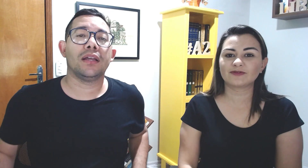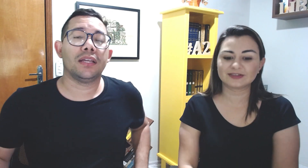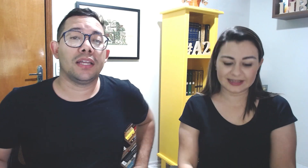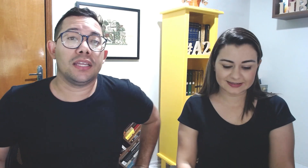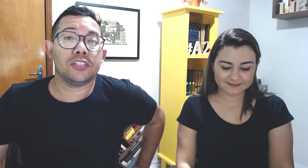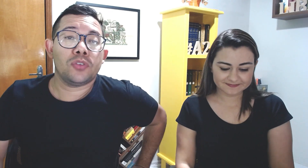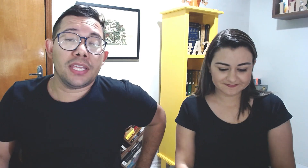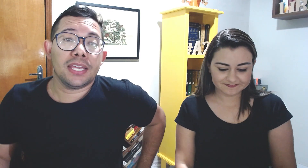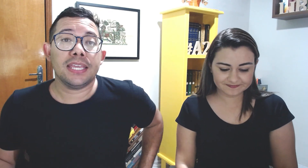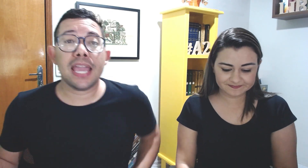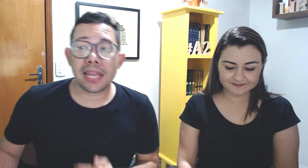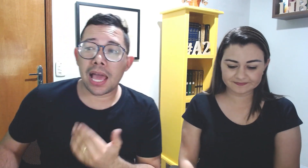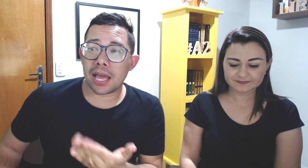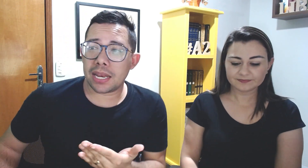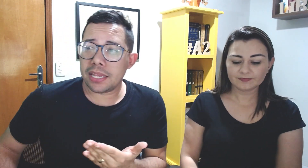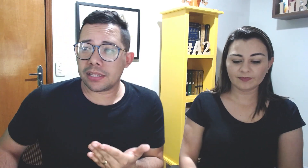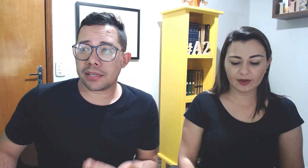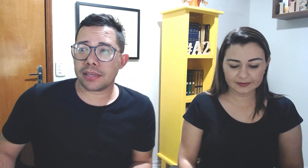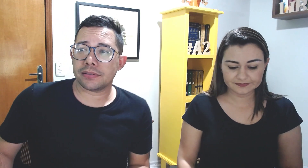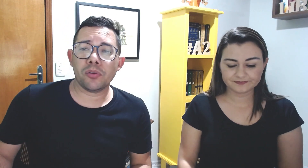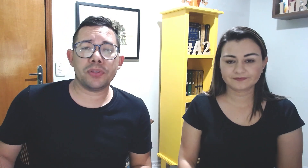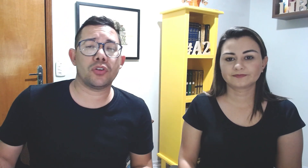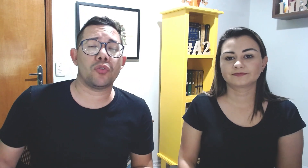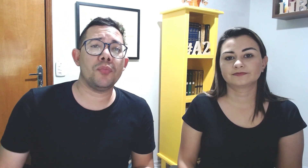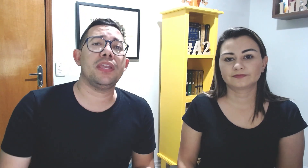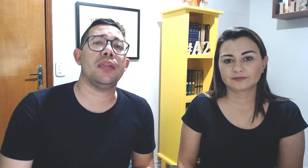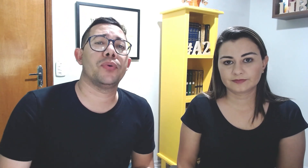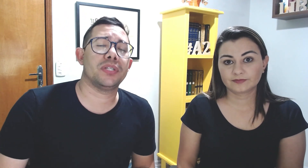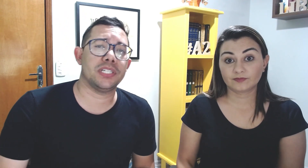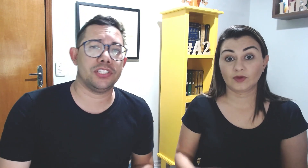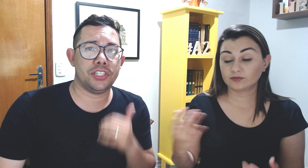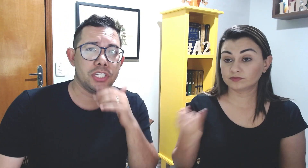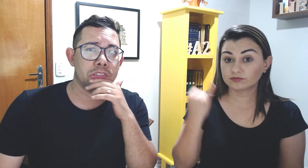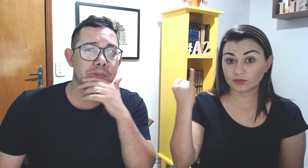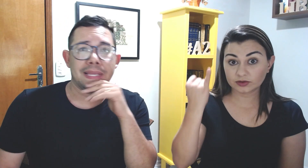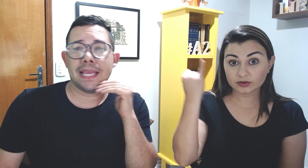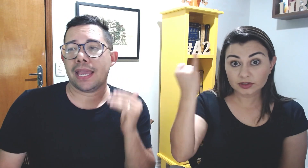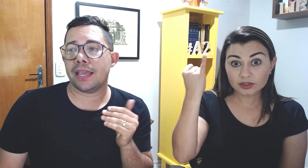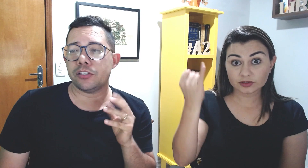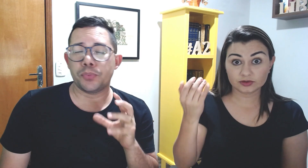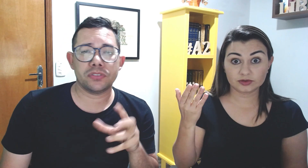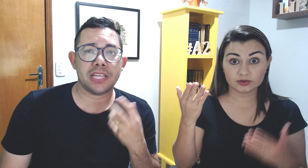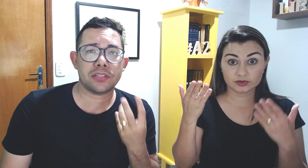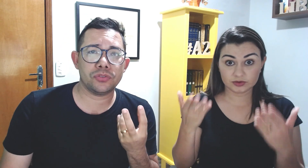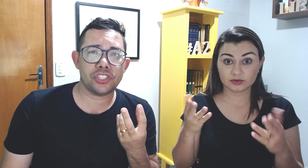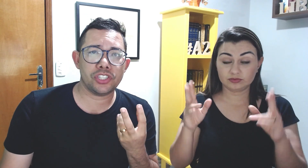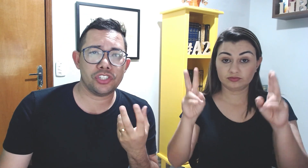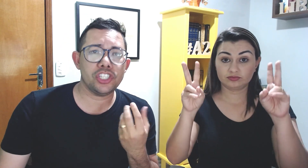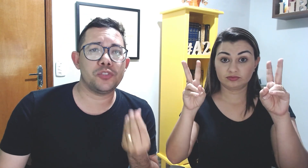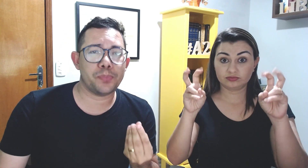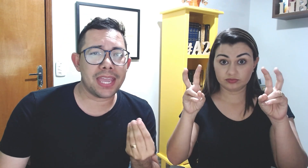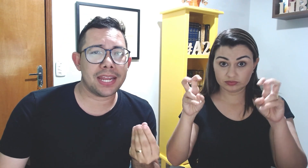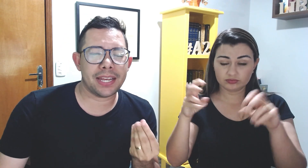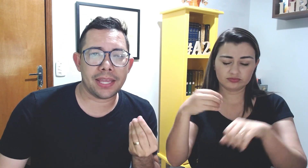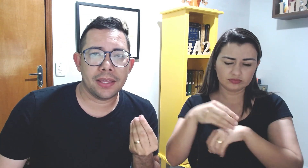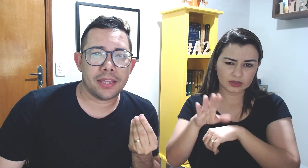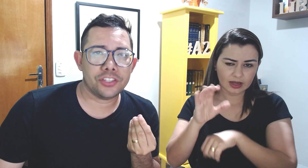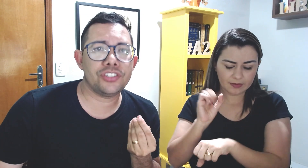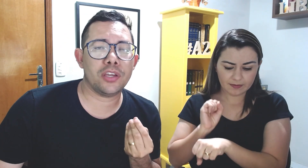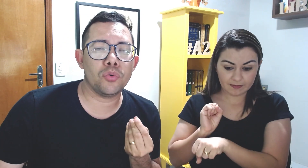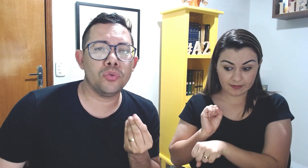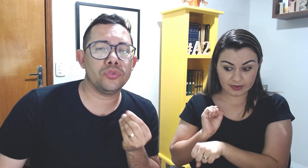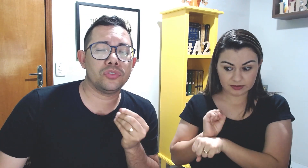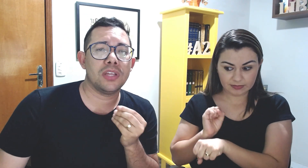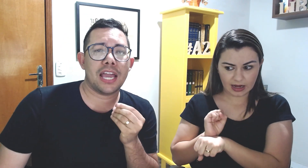estratégia para vocês. Isso aí. E aí, além dessa questão, pessoal, como que é importante isso, esse processo de espera, né,